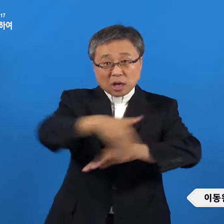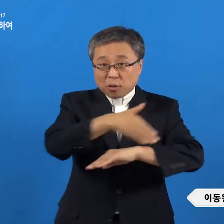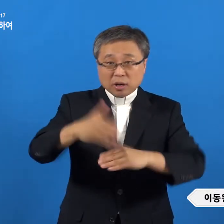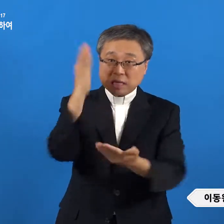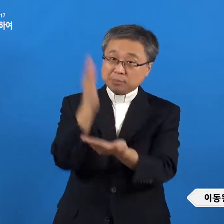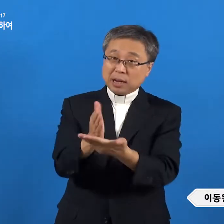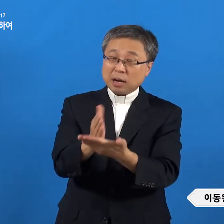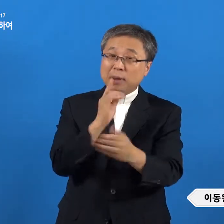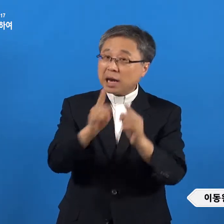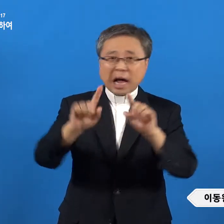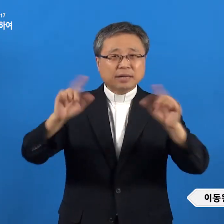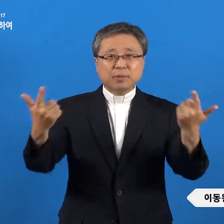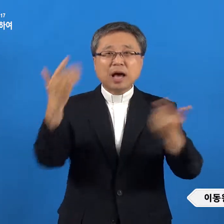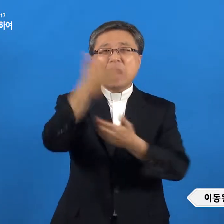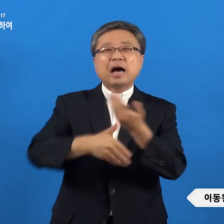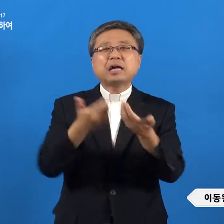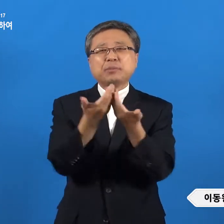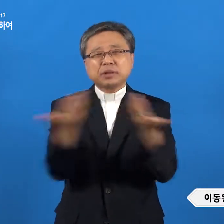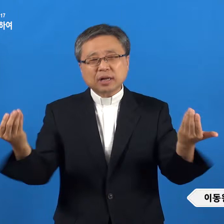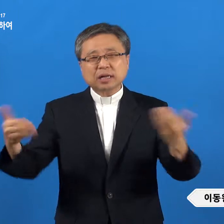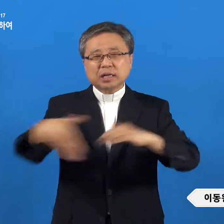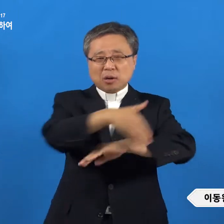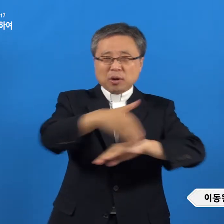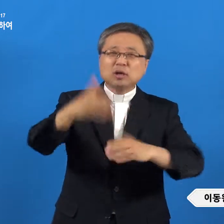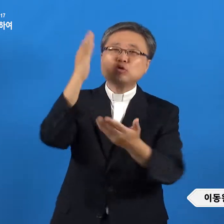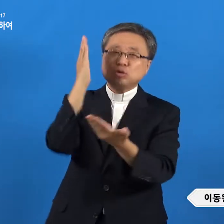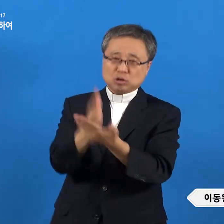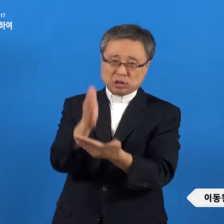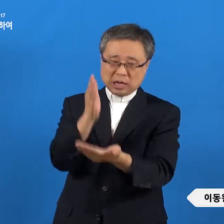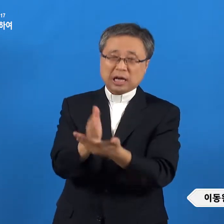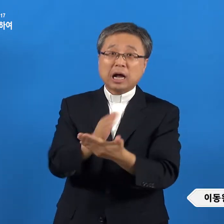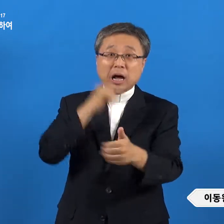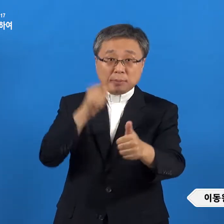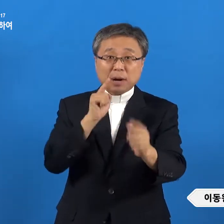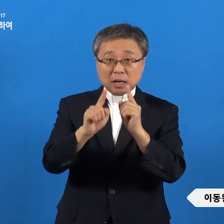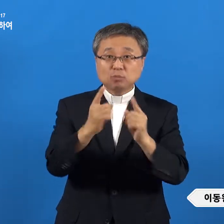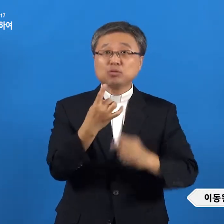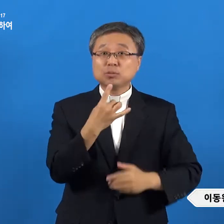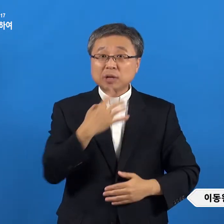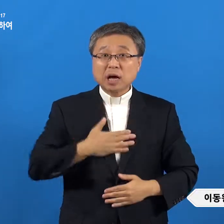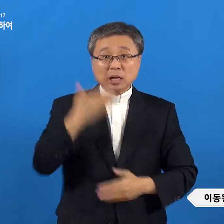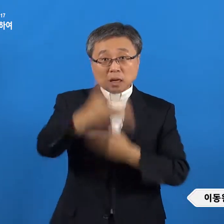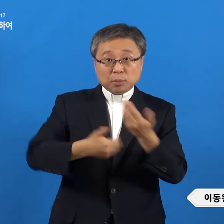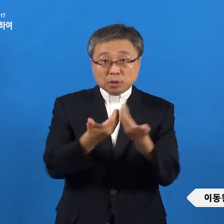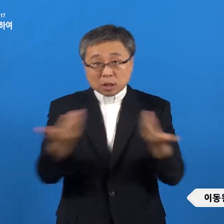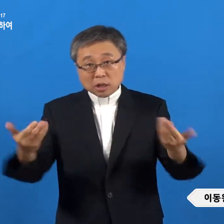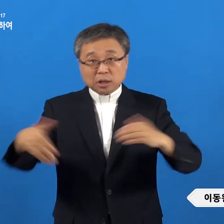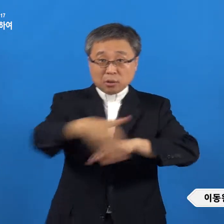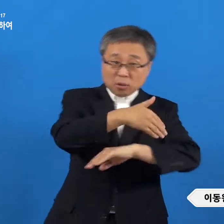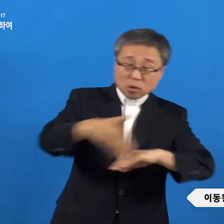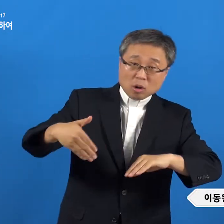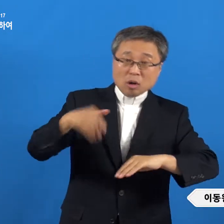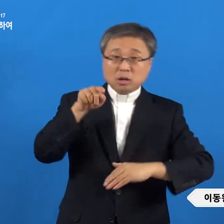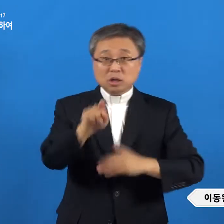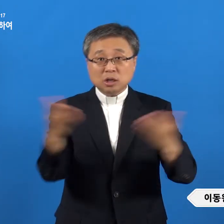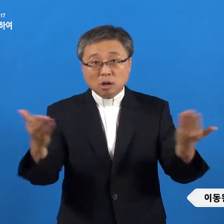아니에요. 하나님을 떠난 계획을 금하는 것입니다. 하나님을 떠나 계획하고 그것이 대단한 것처럼 자랑하는